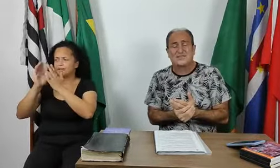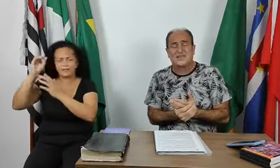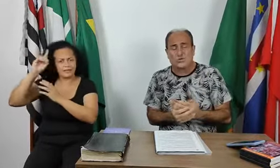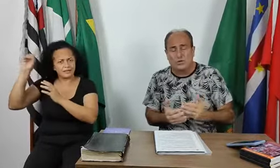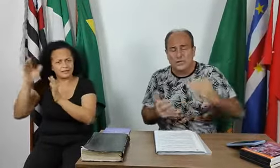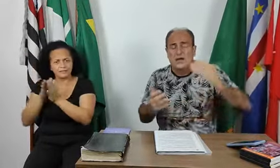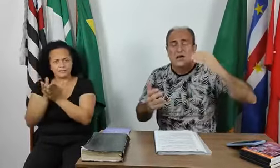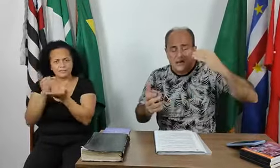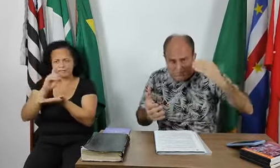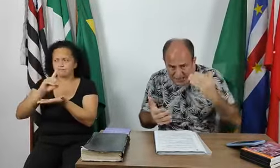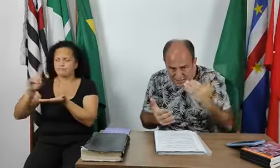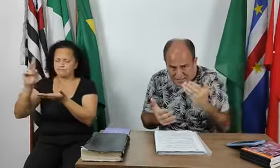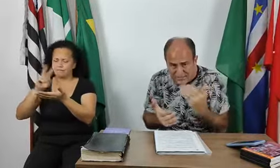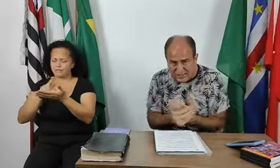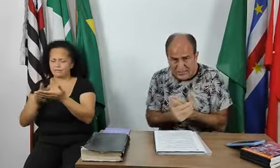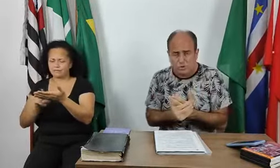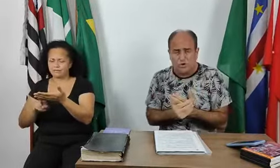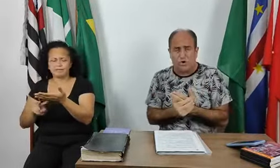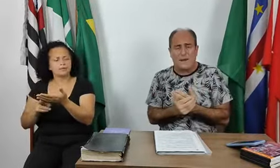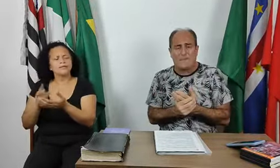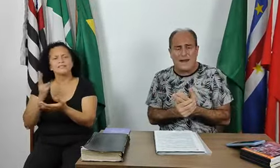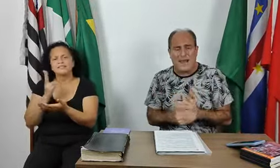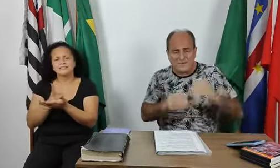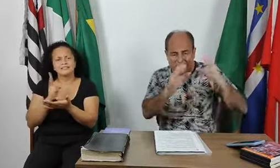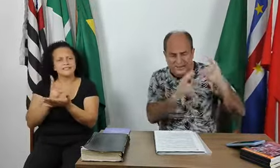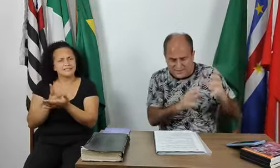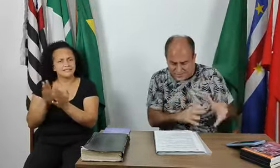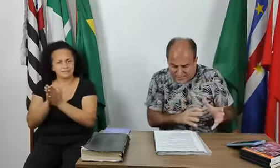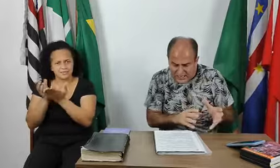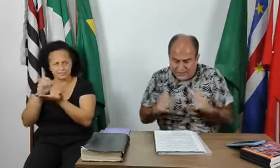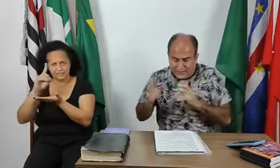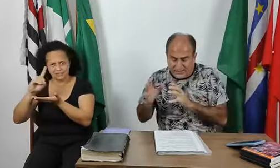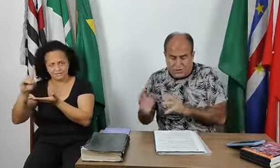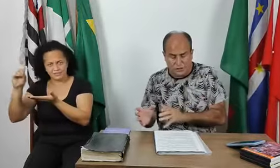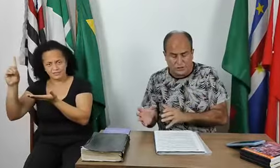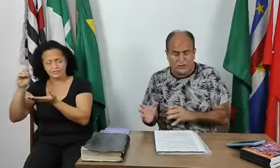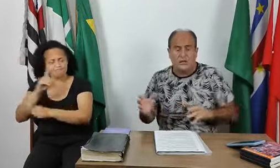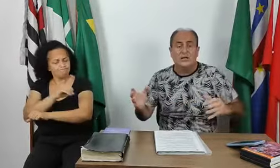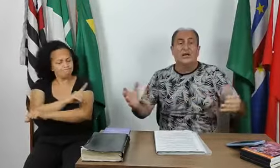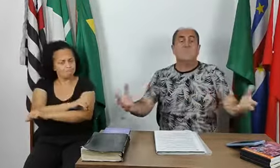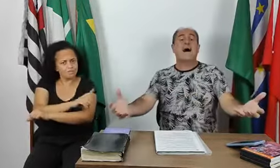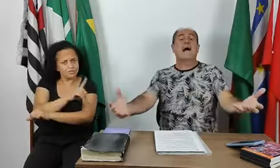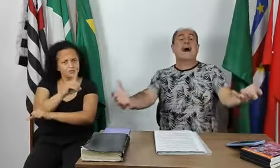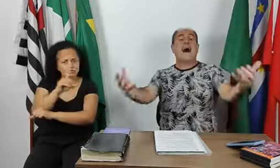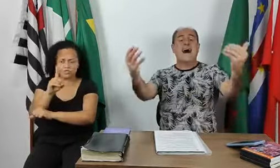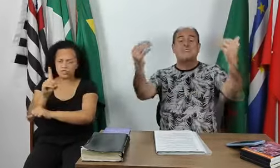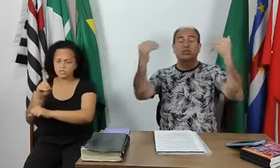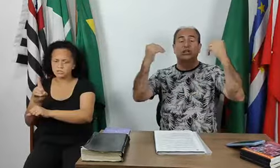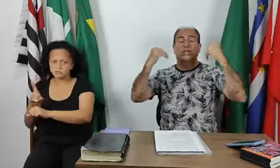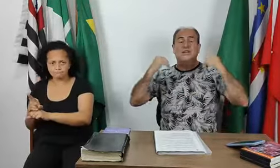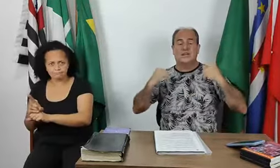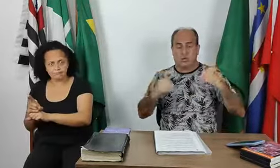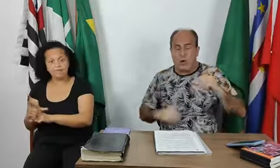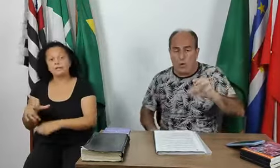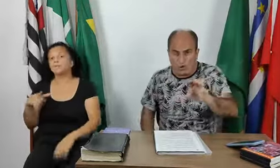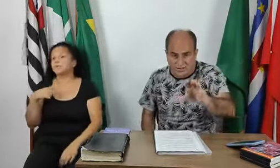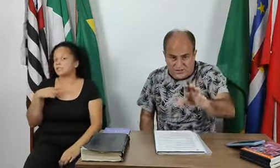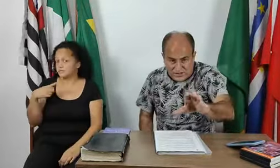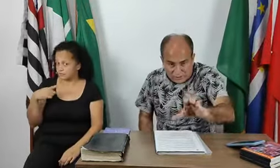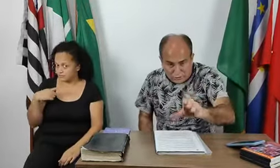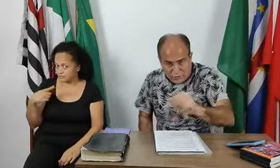as Escrituras e meditando sobre a palavra de dia e de noite, para adquirir